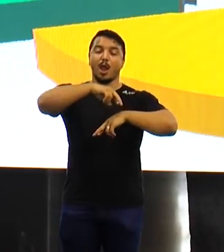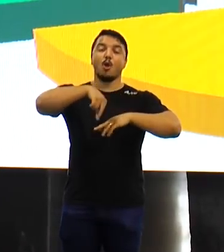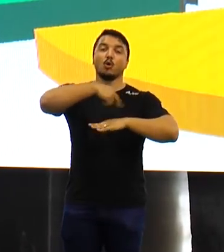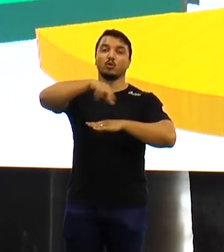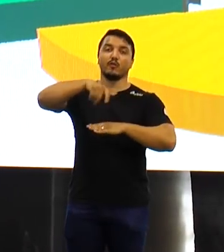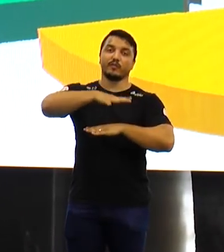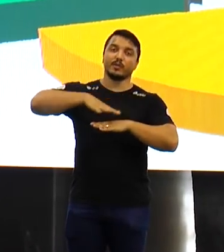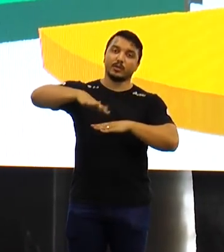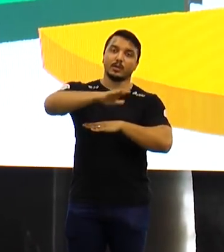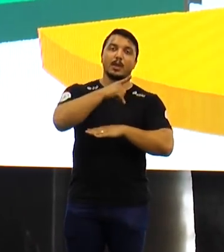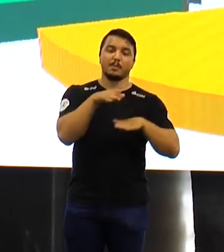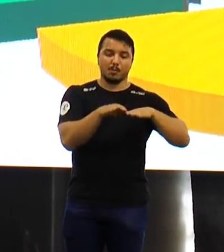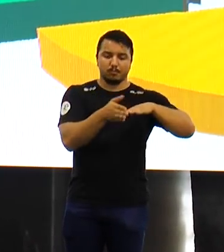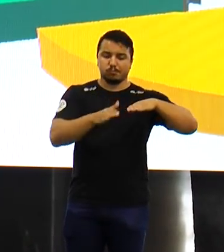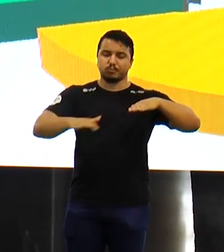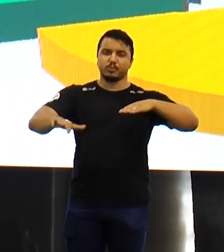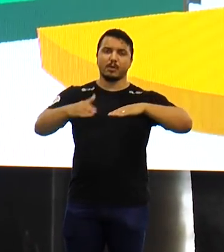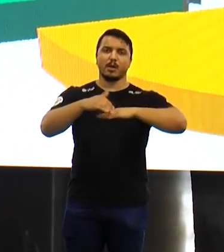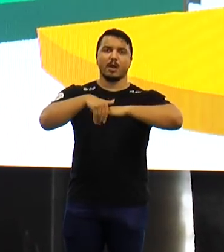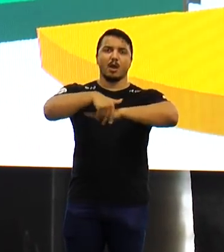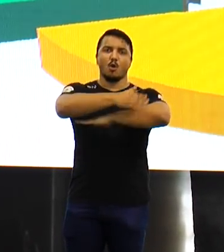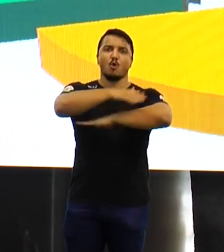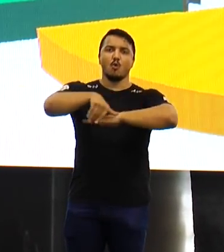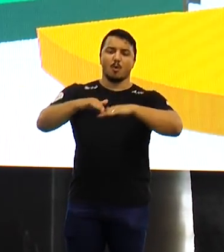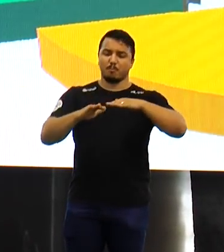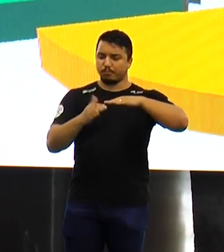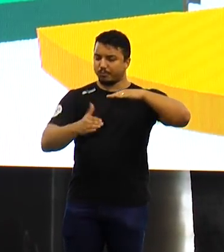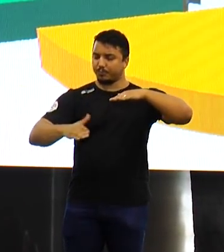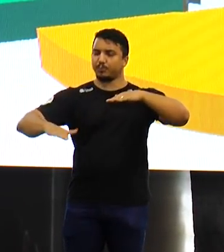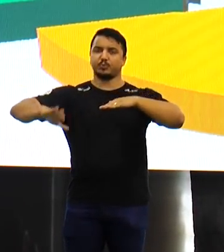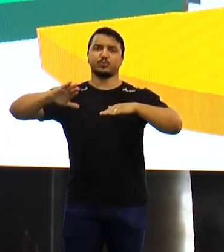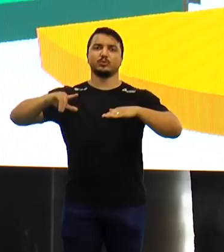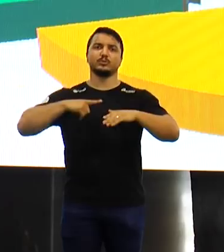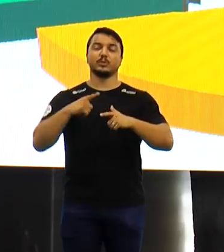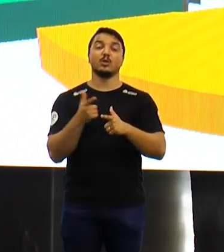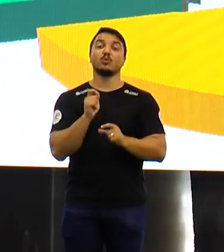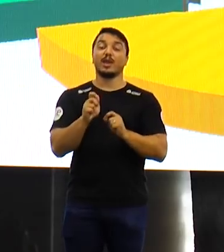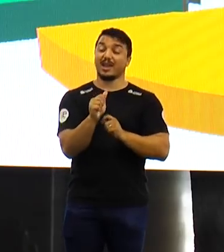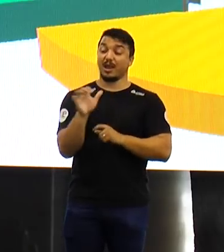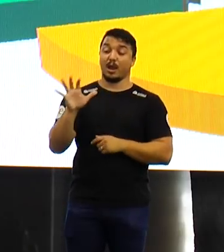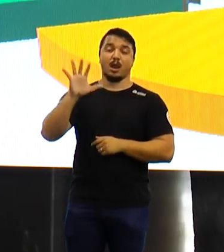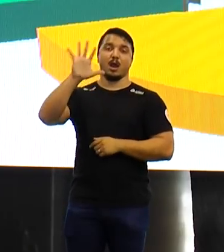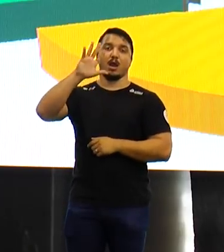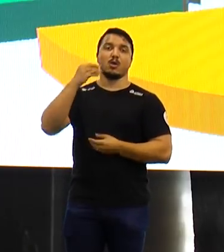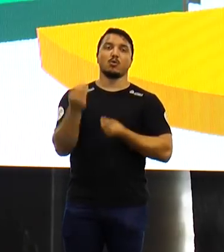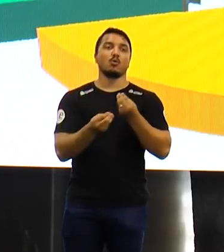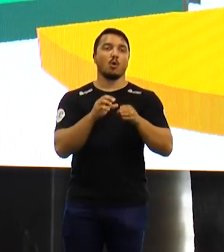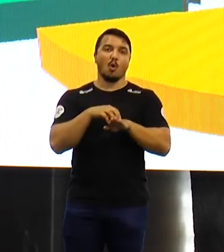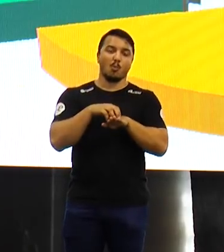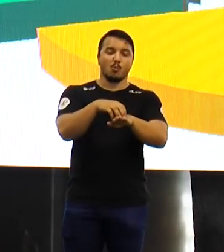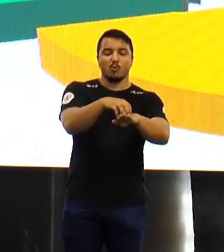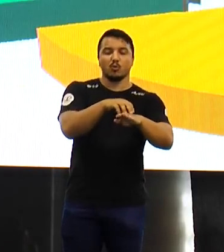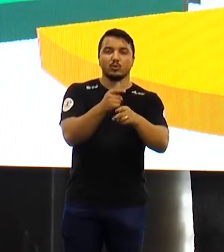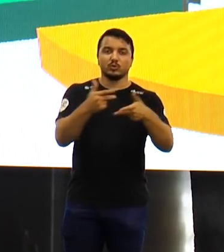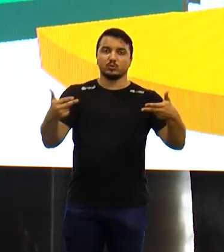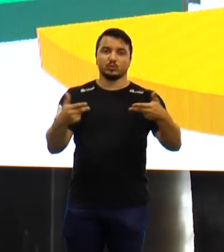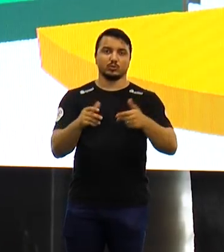rodovias esburacadas. Isso eleva os custos logísticos do